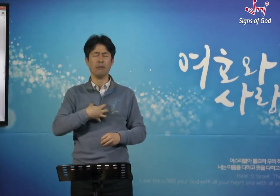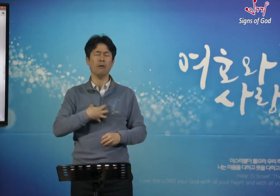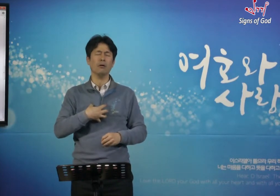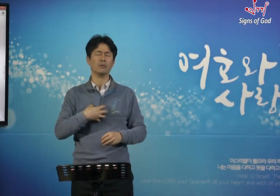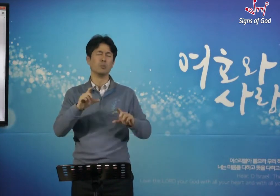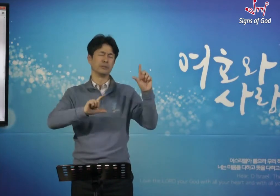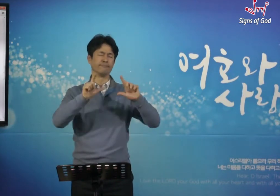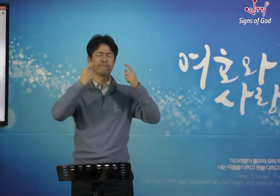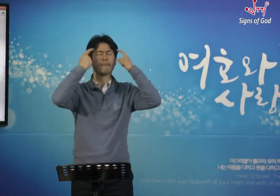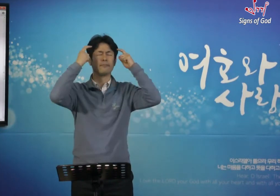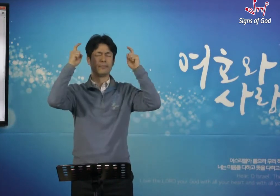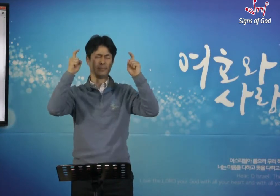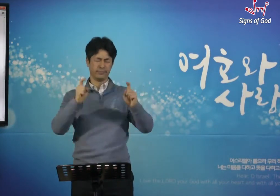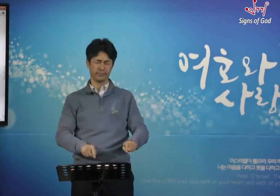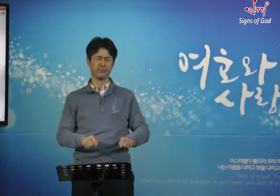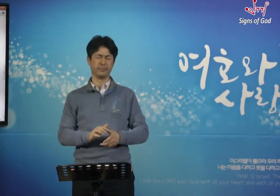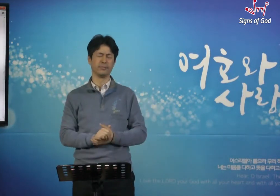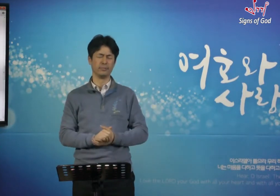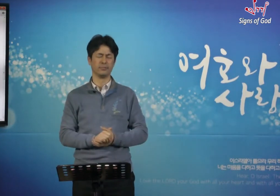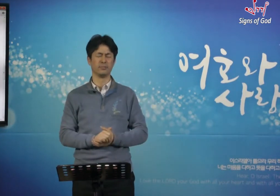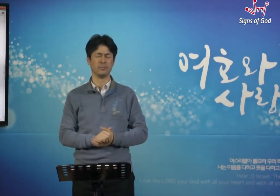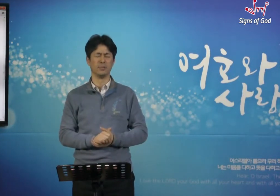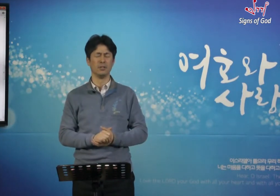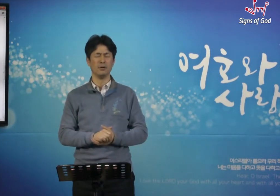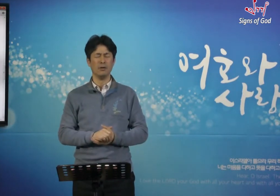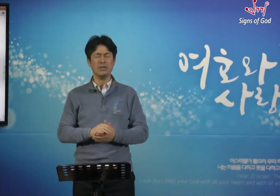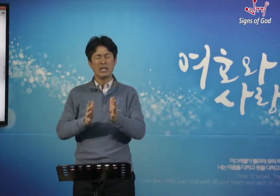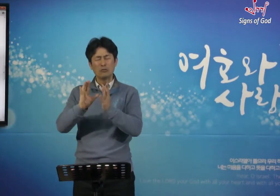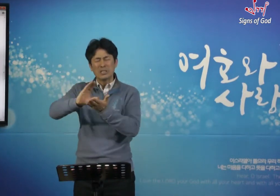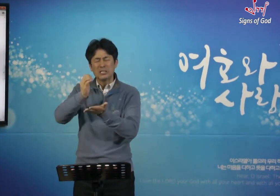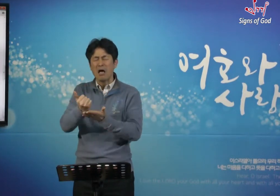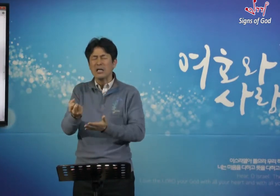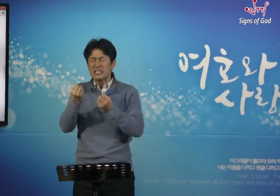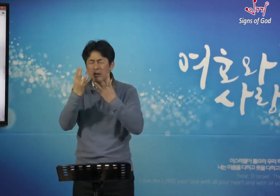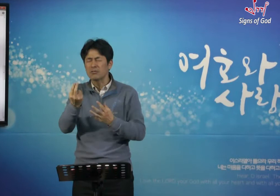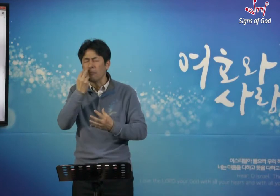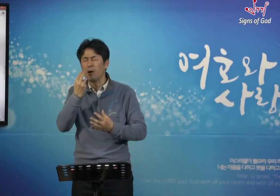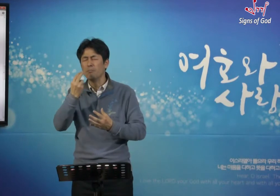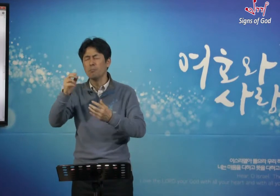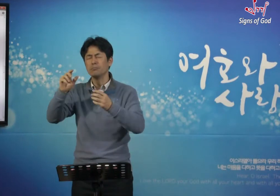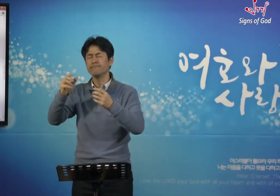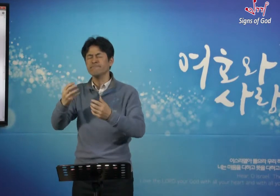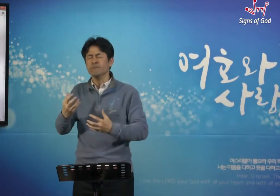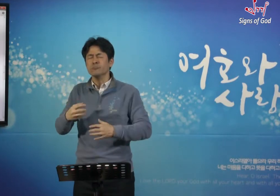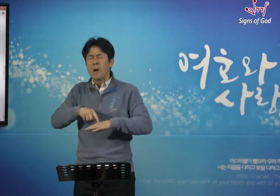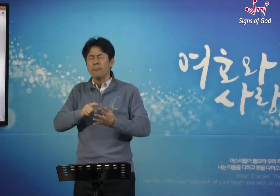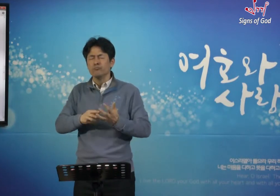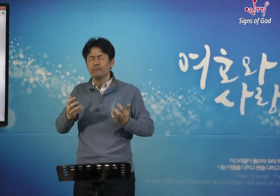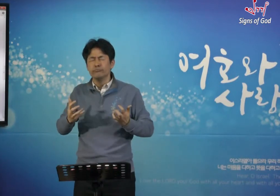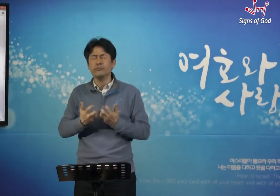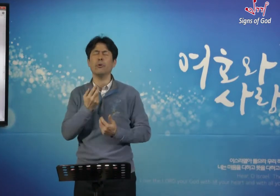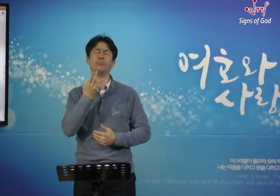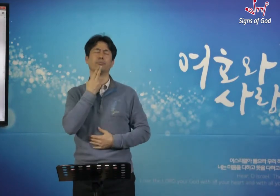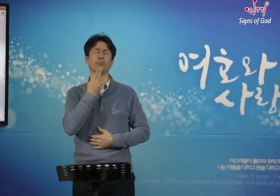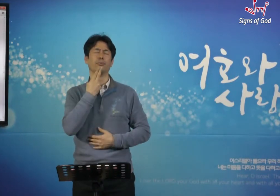서로서로 비방하면서 서로서로 괴로워하는 어리석은 모습들을 보게 됩니다.